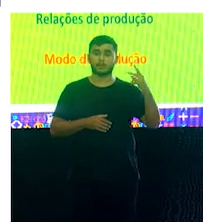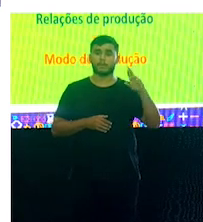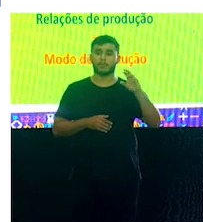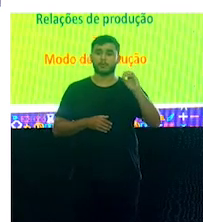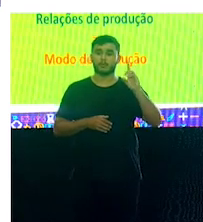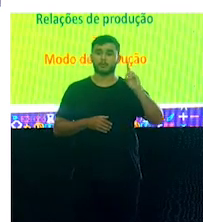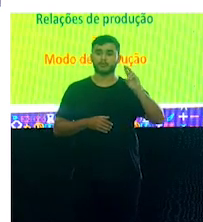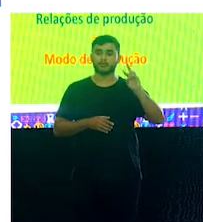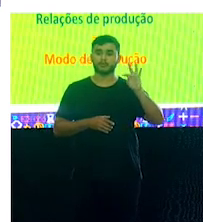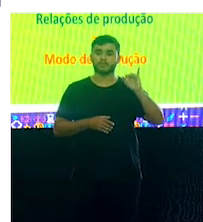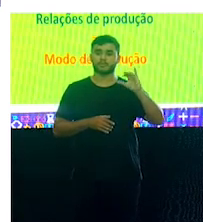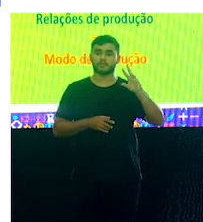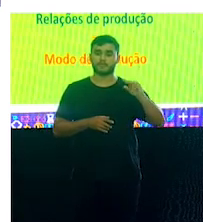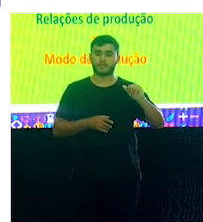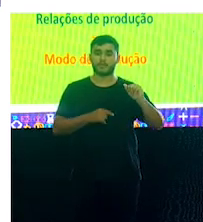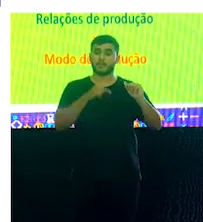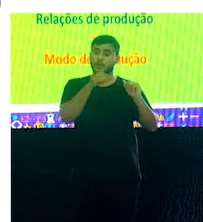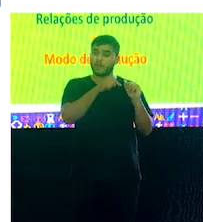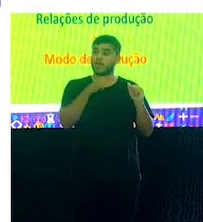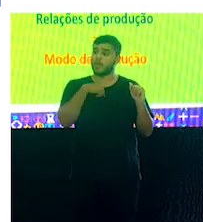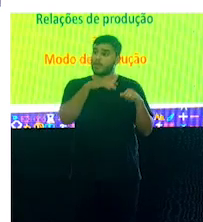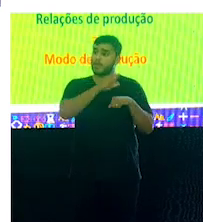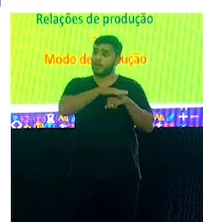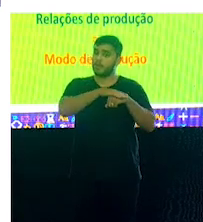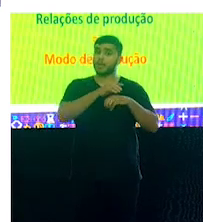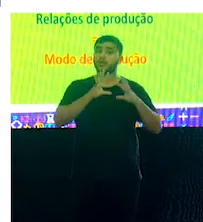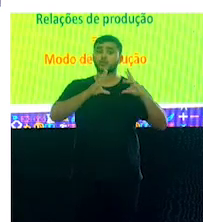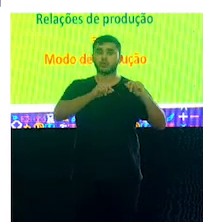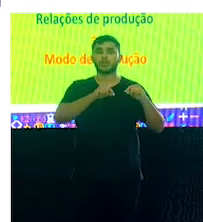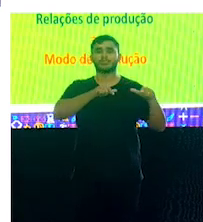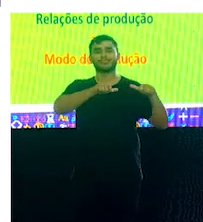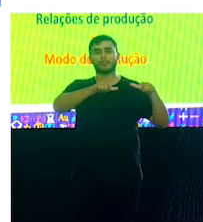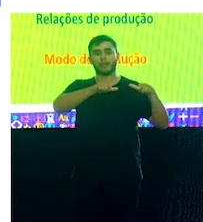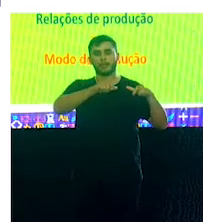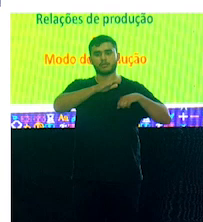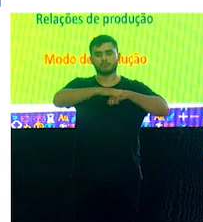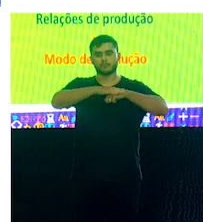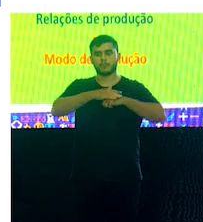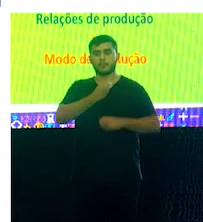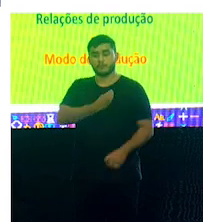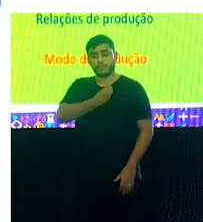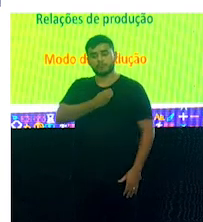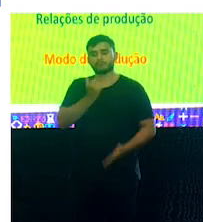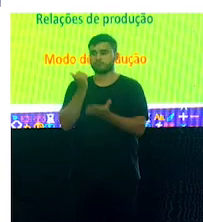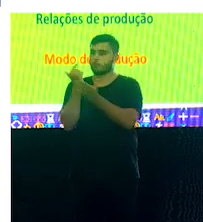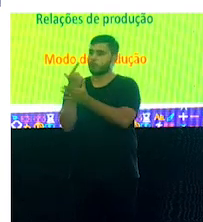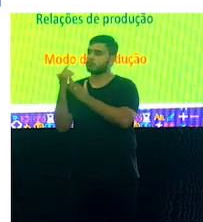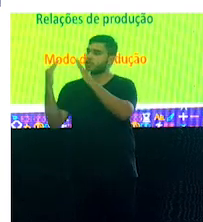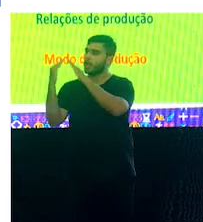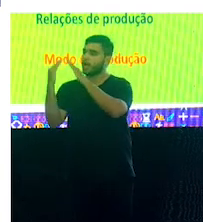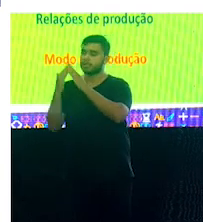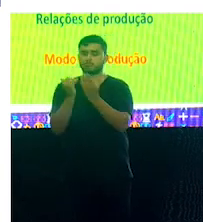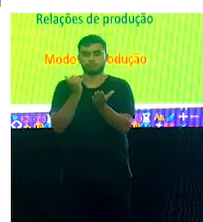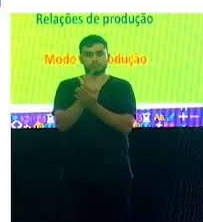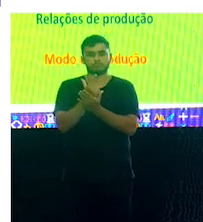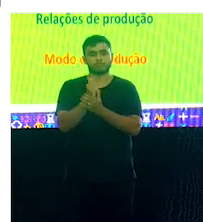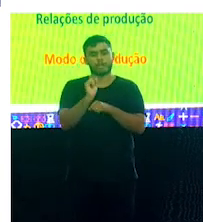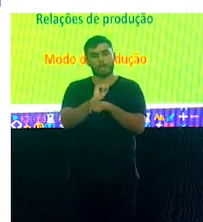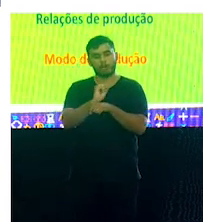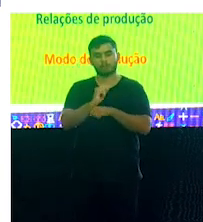o homem transforma através do trabalho para gerar os bens de que necessita para